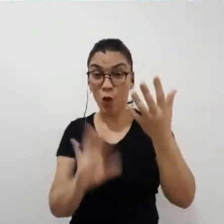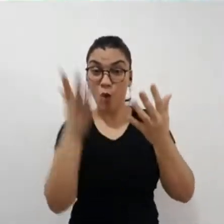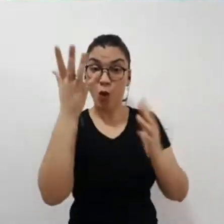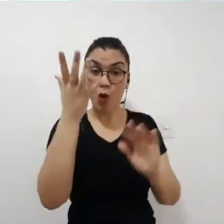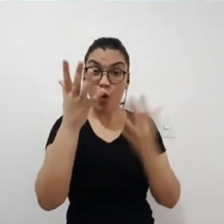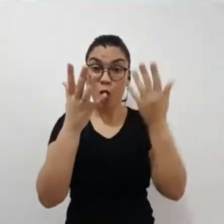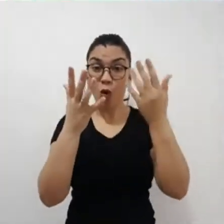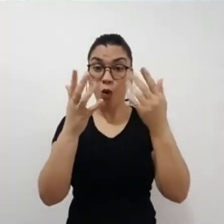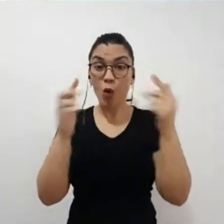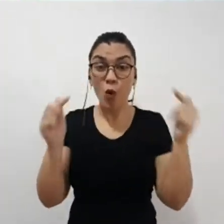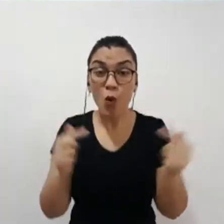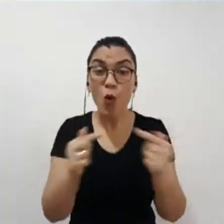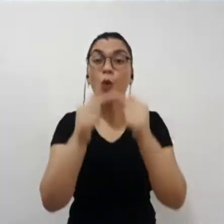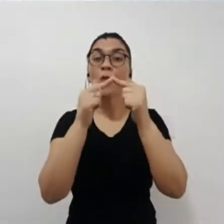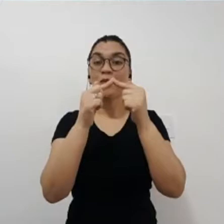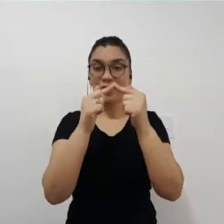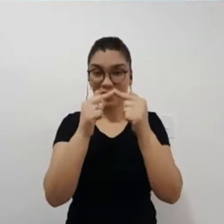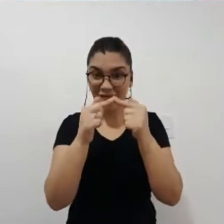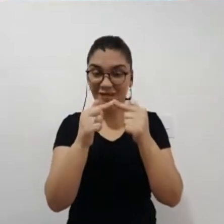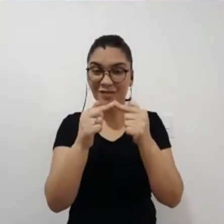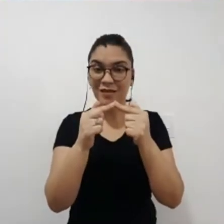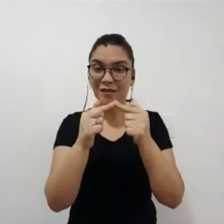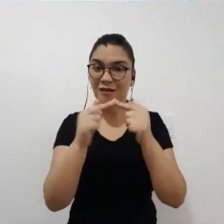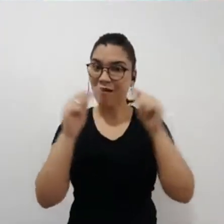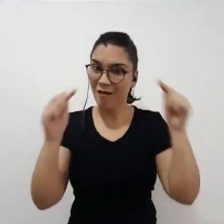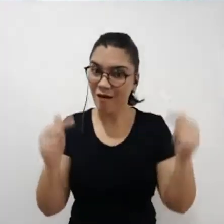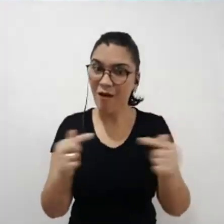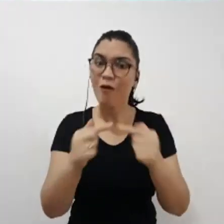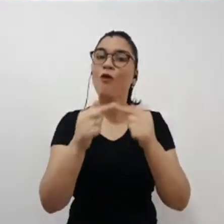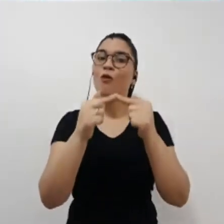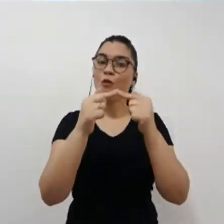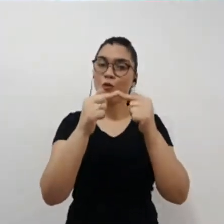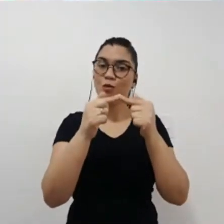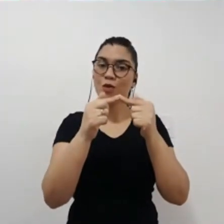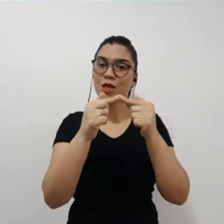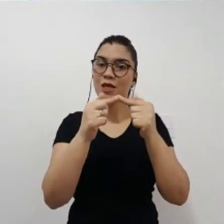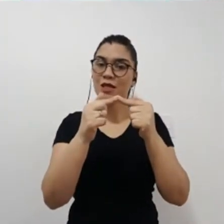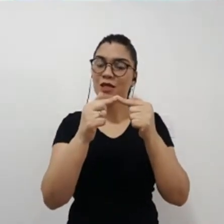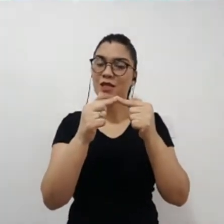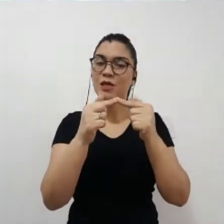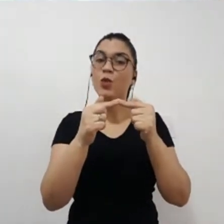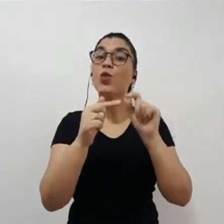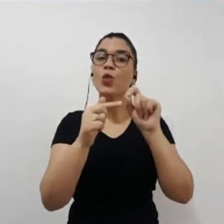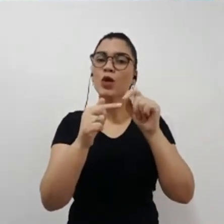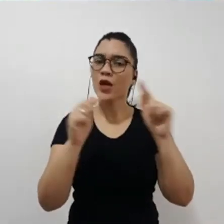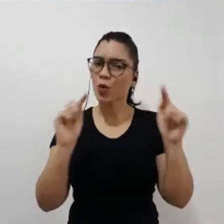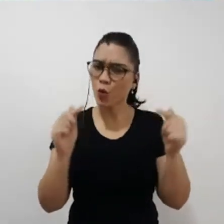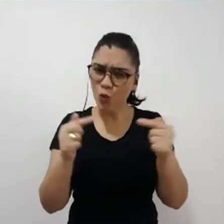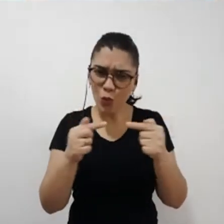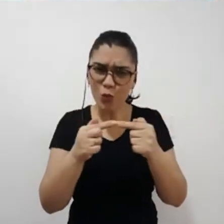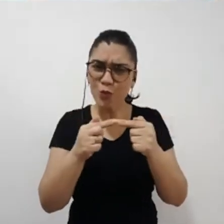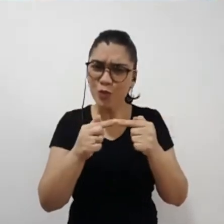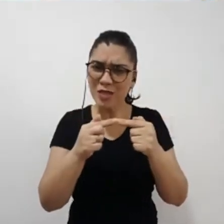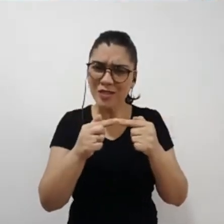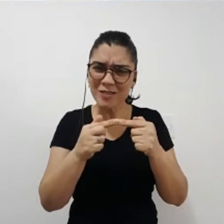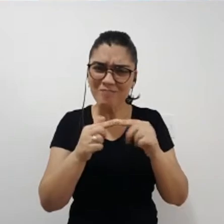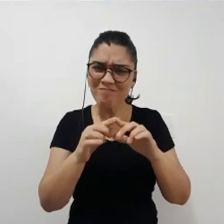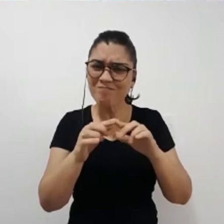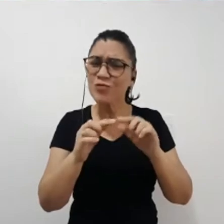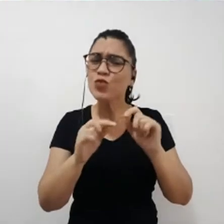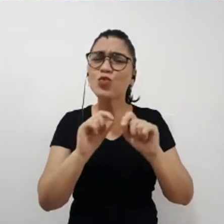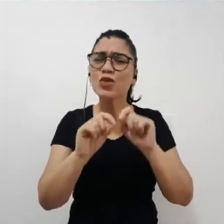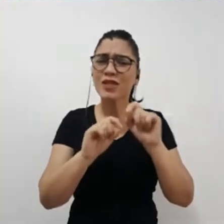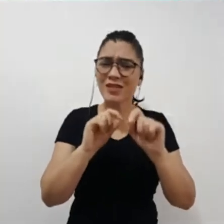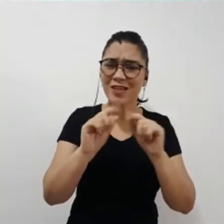juntamente, ou seja, elas cooperam, elas trabalham correlacionadas. O que trabalha